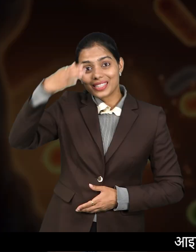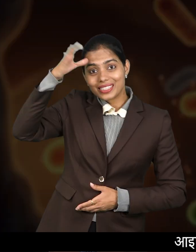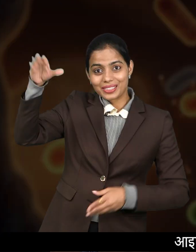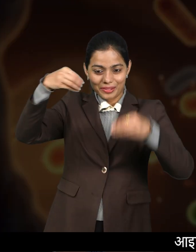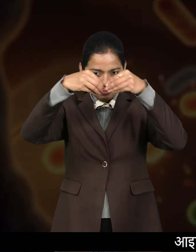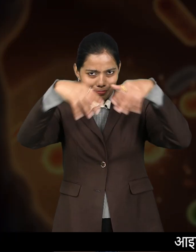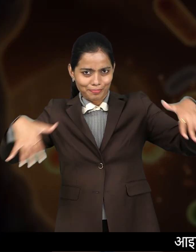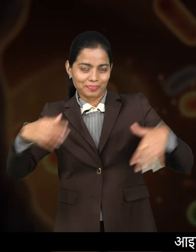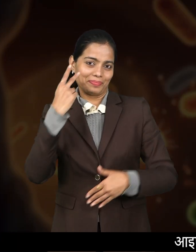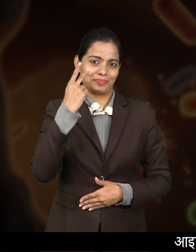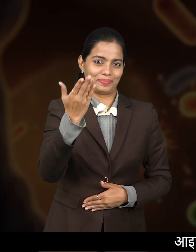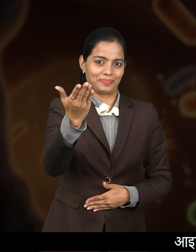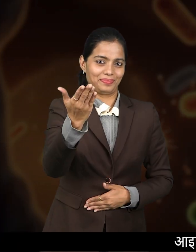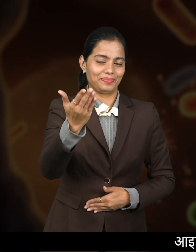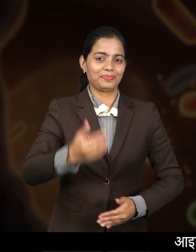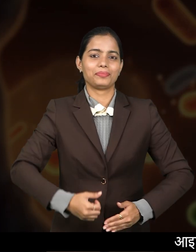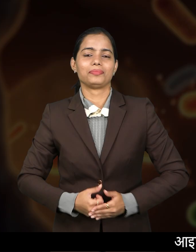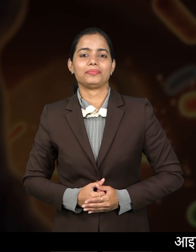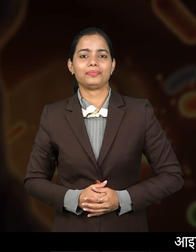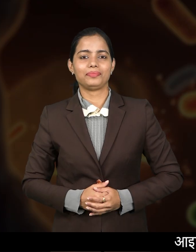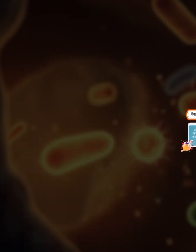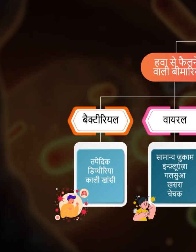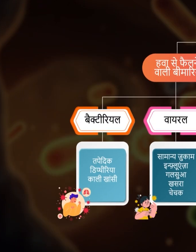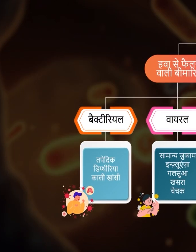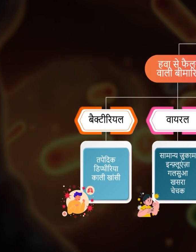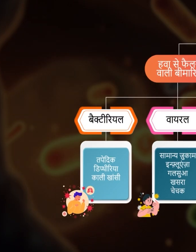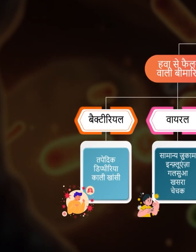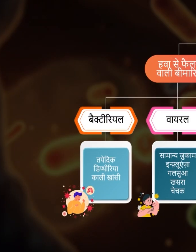आइए संकल्पना मानचित्र को देखें।